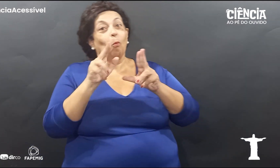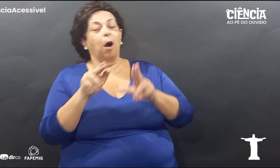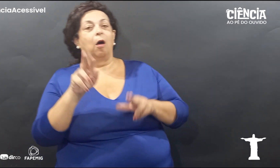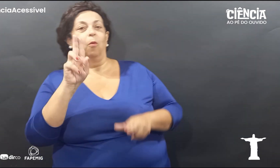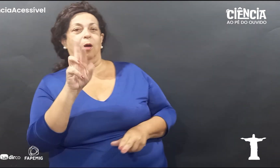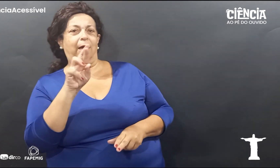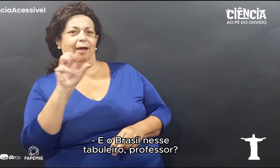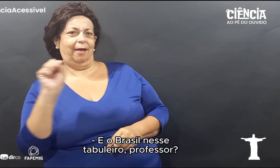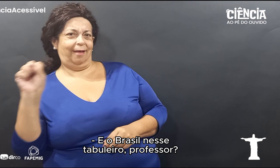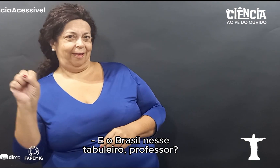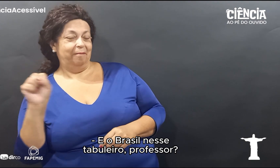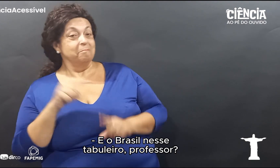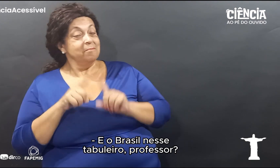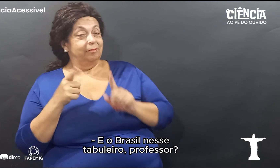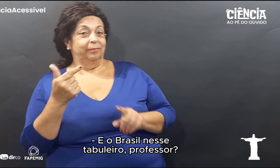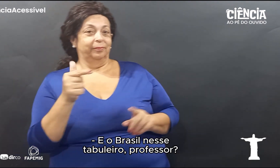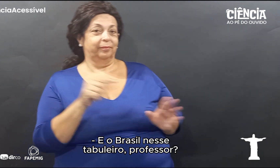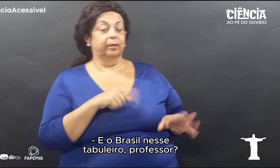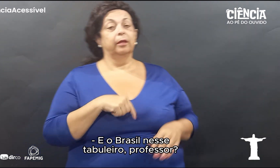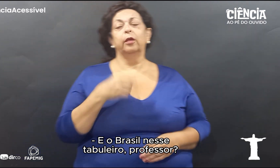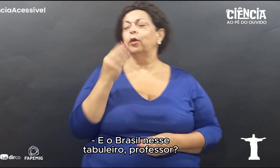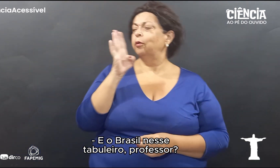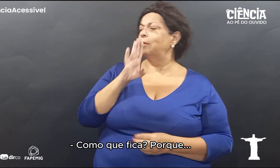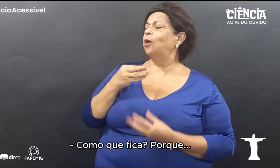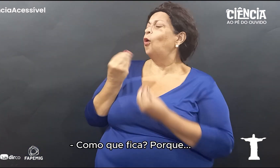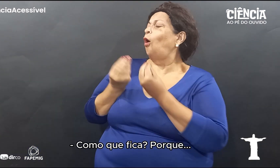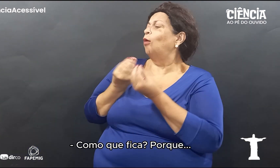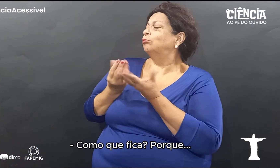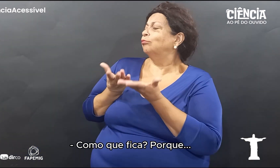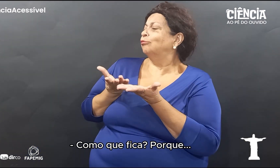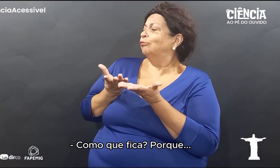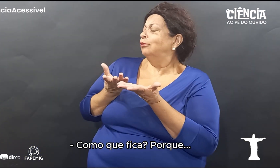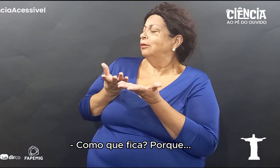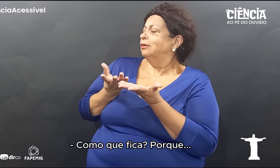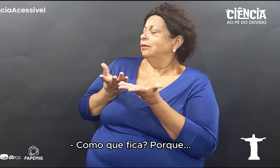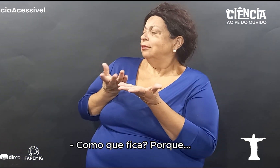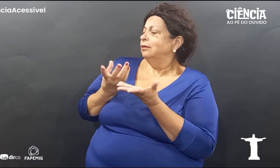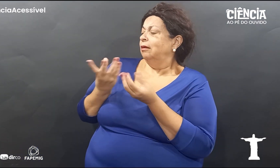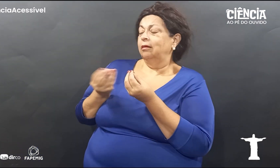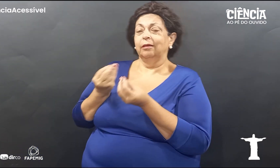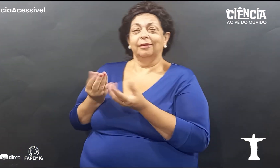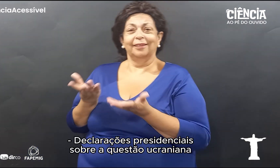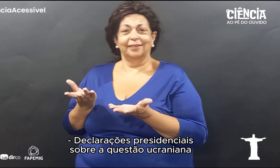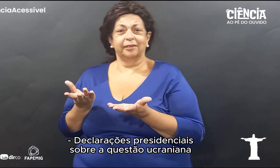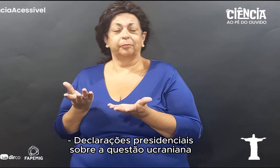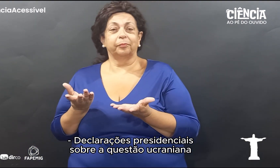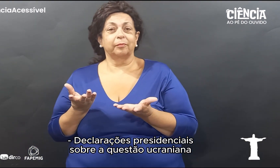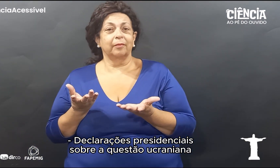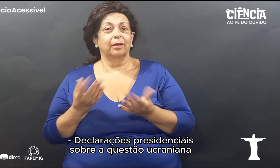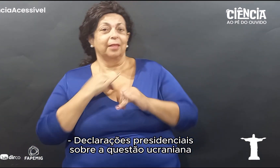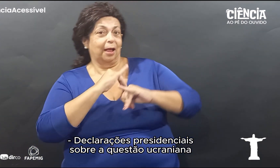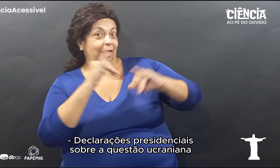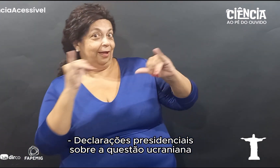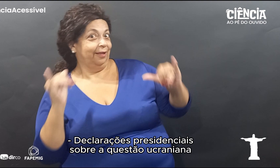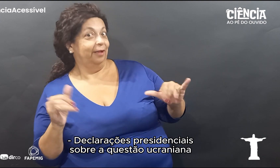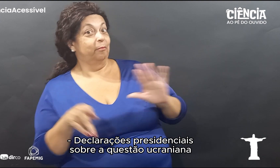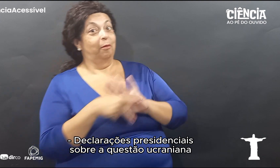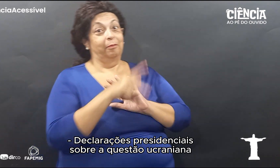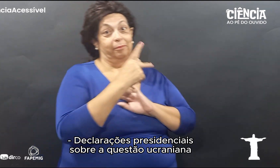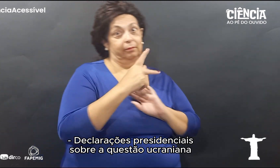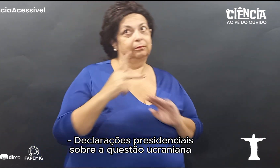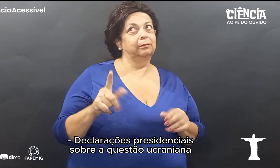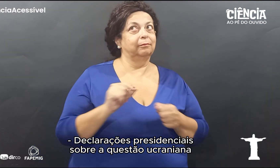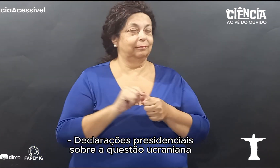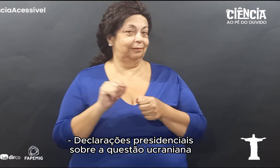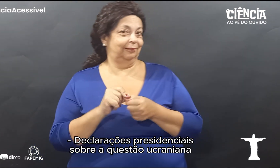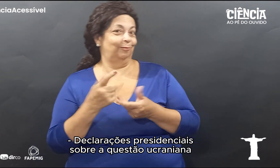teve. E o Brasil nesse tabuleiro, professor, como que fica? Porque sim. Declarações presidenciais sim,